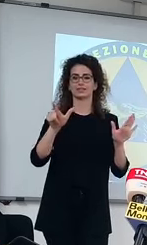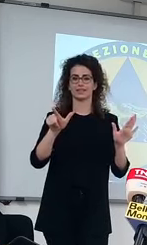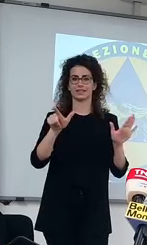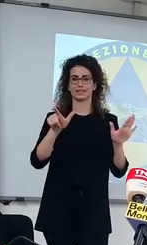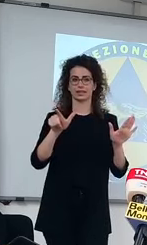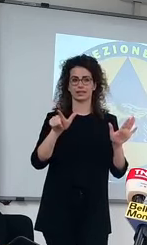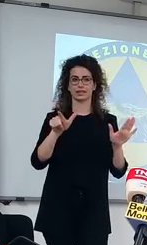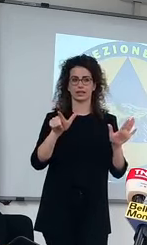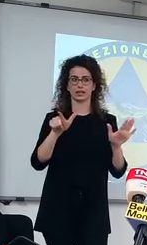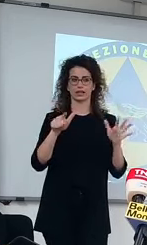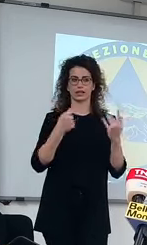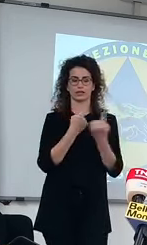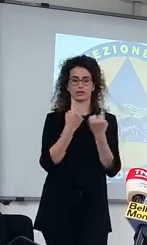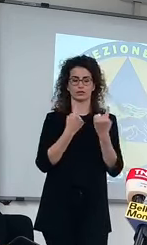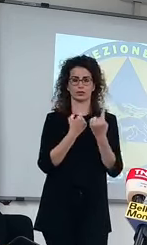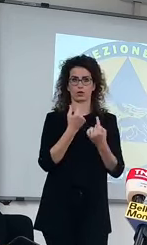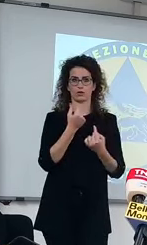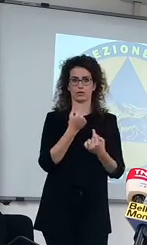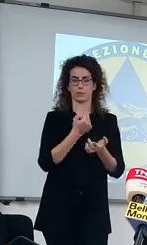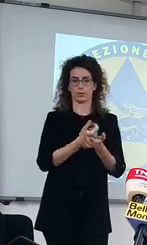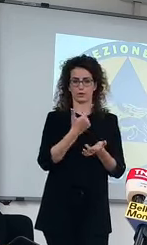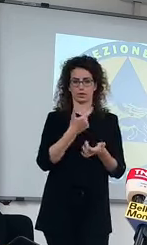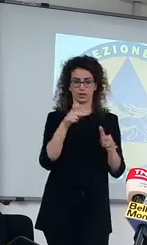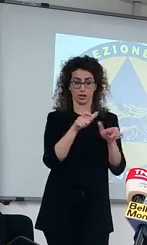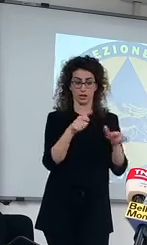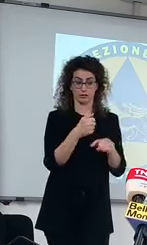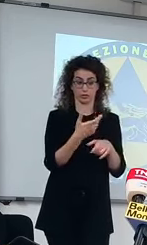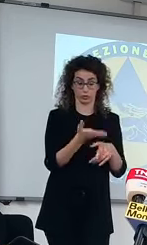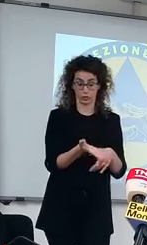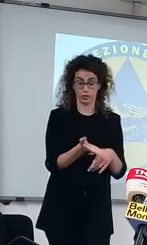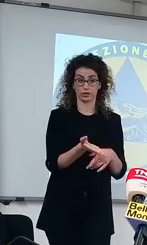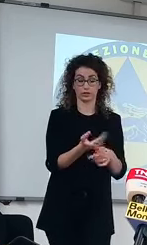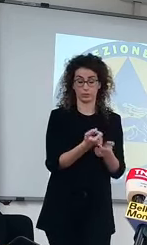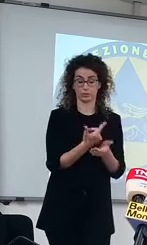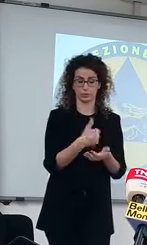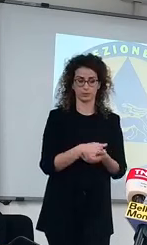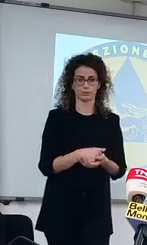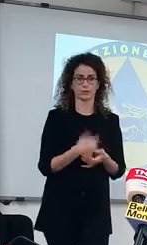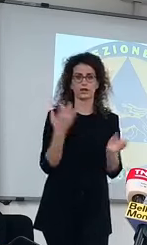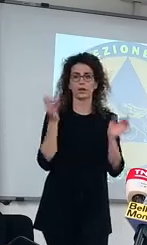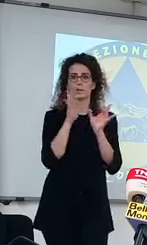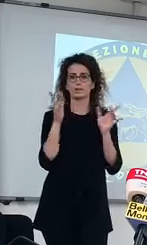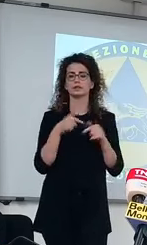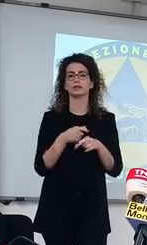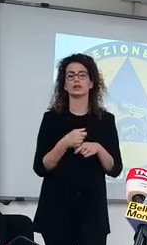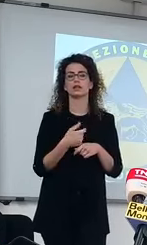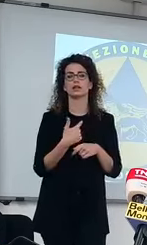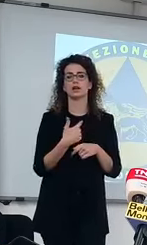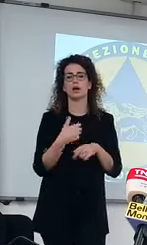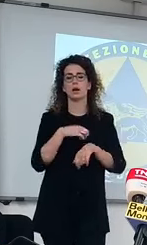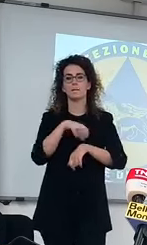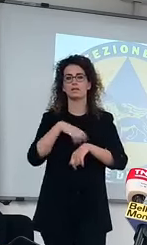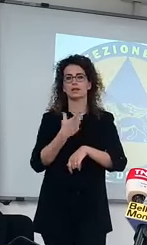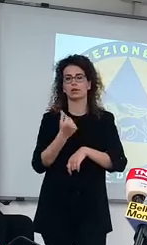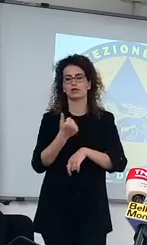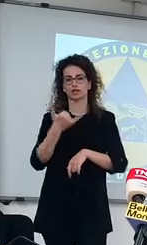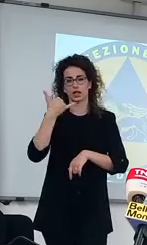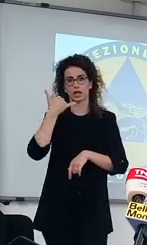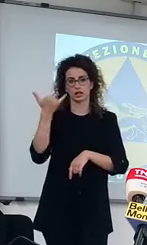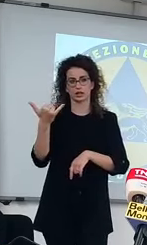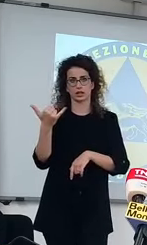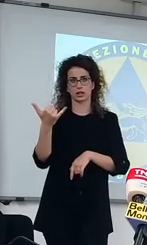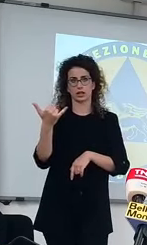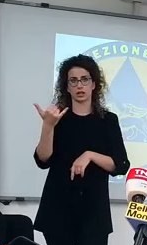una partita finanziaria importante per i nostri lavoratori. Questa mattina ho risentito anche il Ministero delle Finanze, sarò